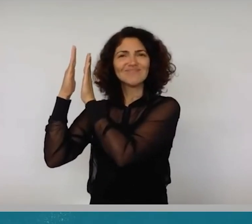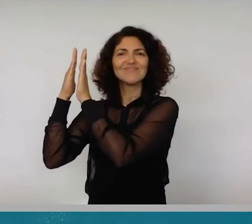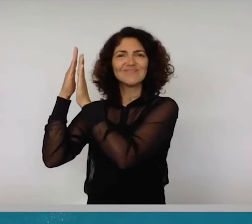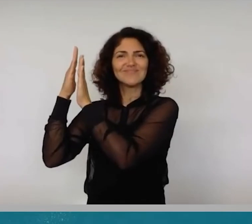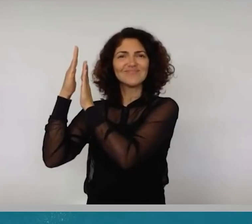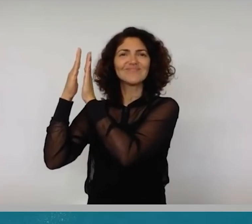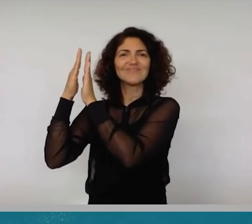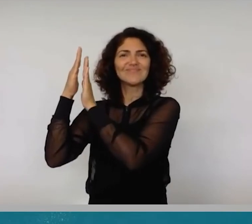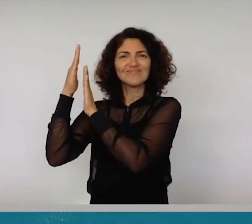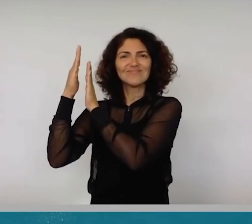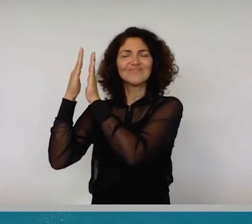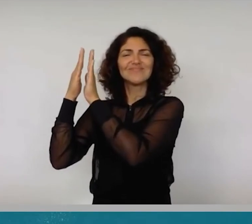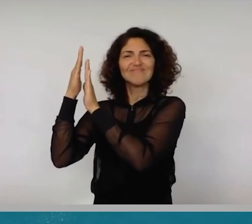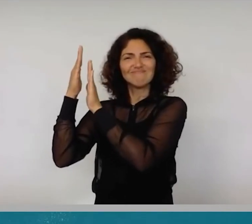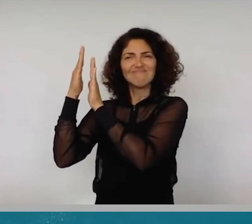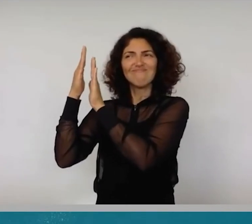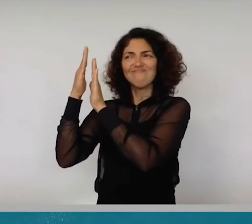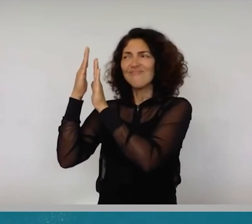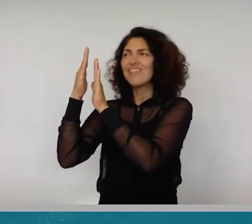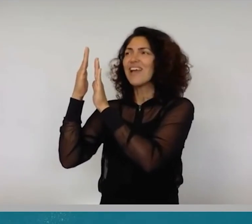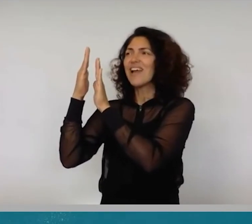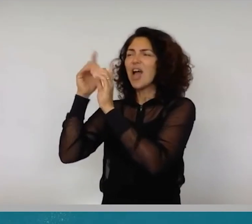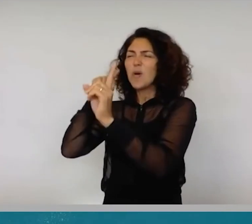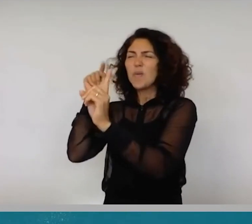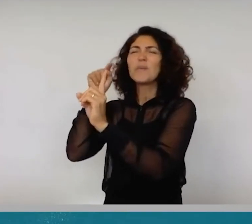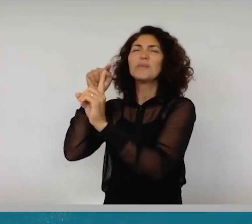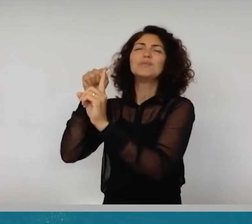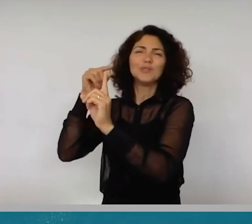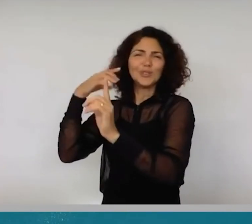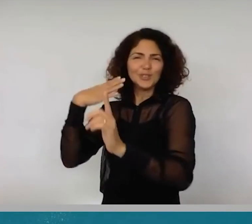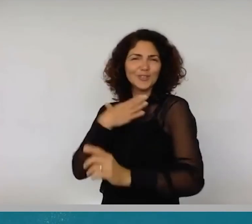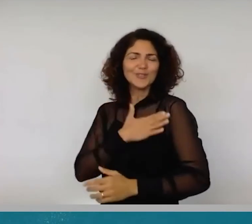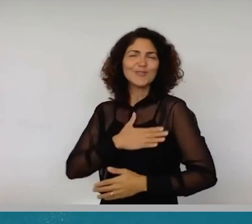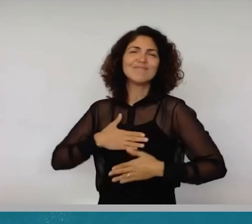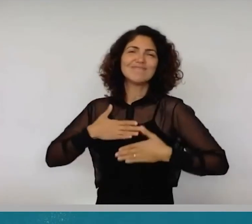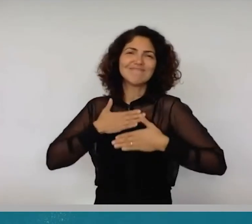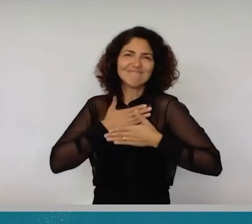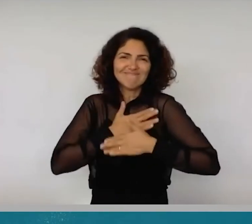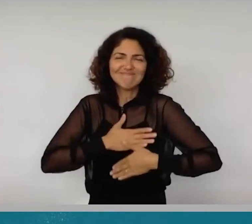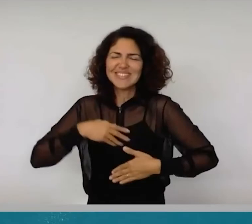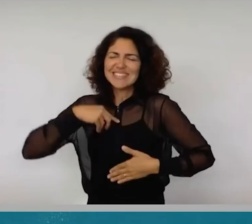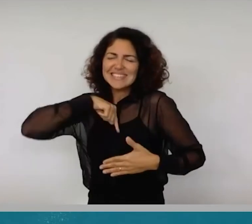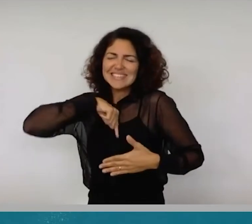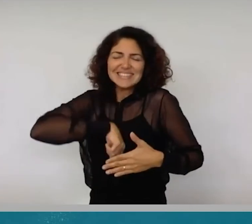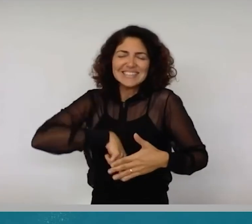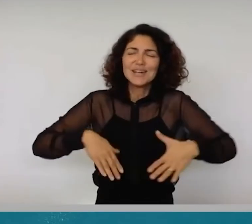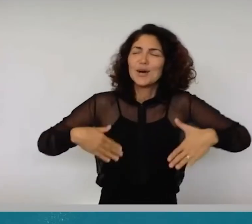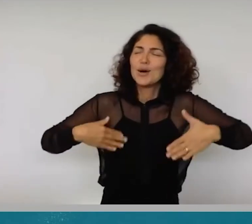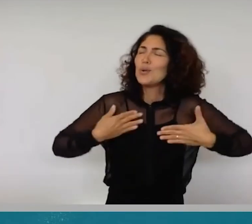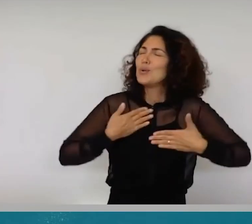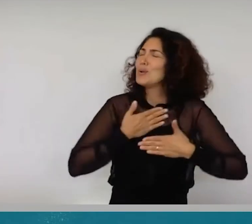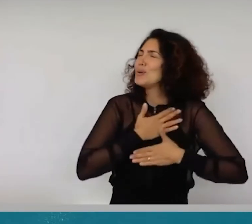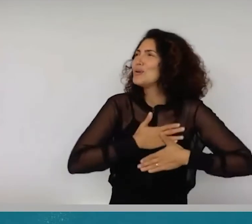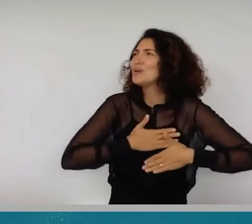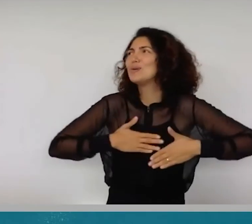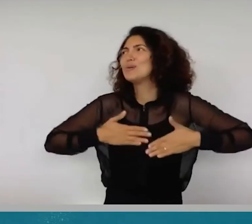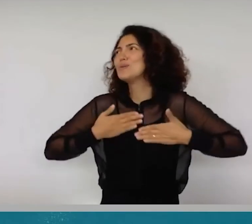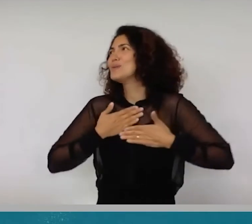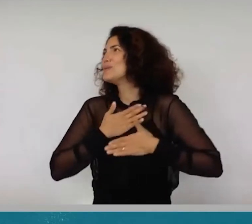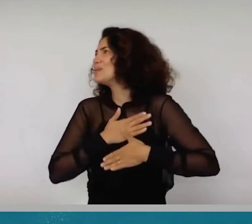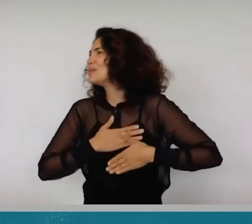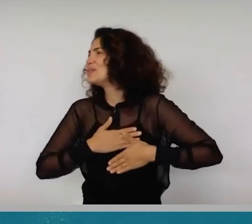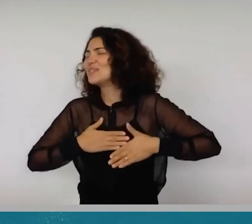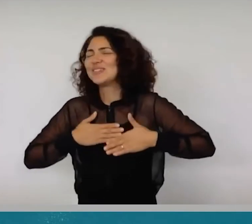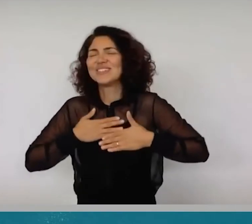tenho razão de ter alegria, e eu no íntimo exulto de prazer. Irmão, vocês sabem o que quer dizer isso? Quer dizer